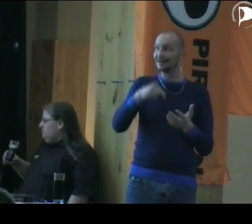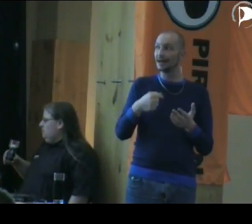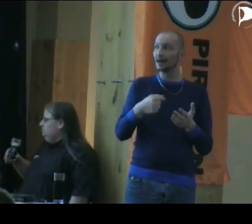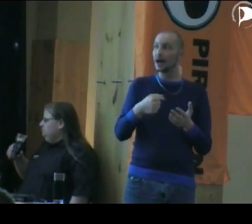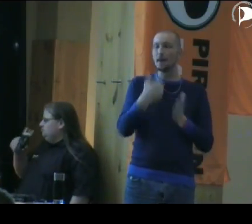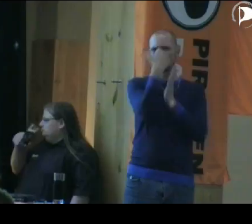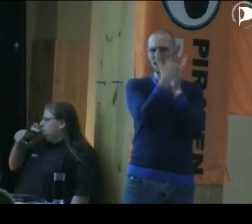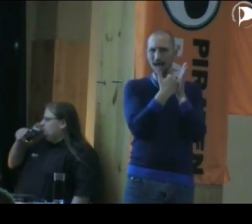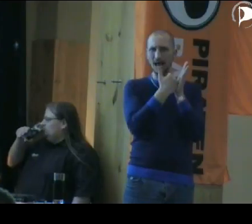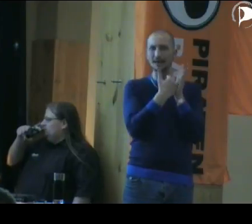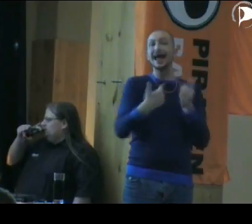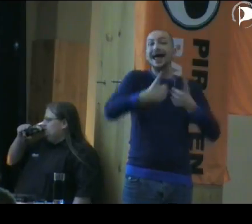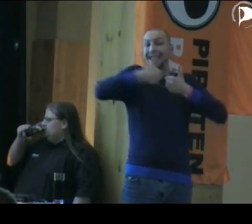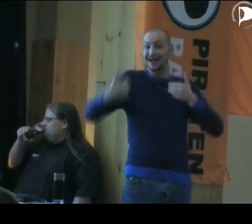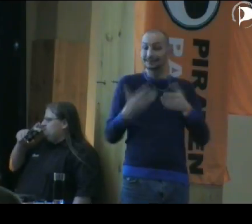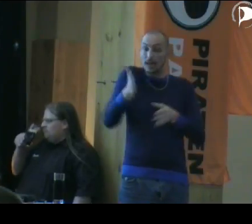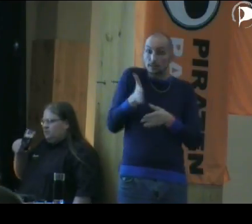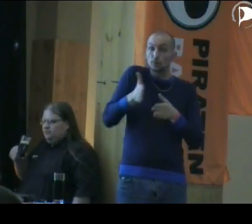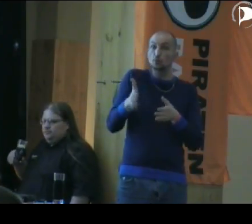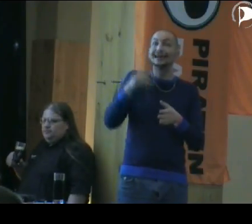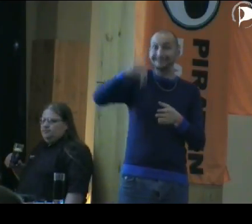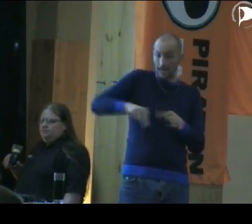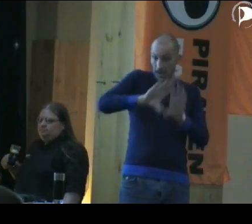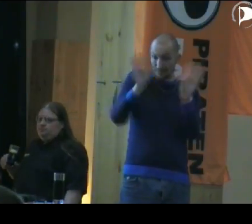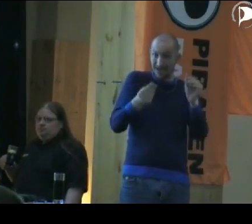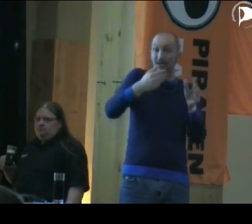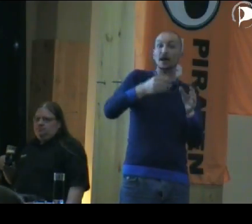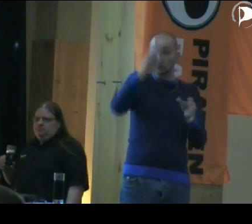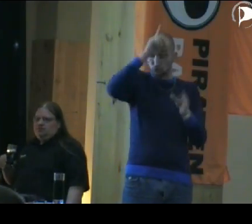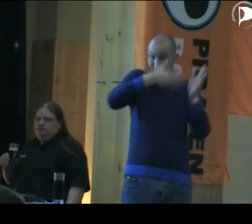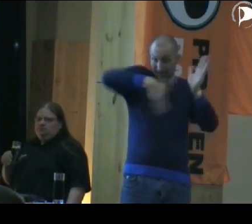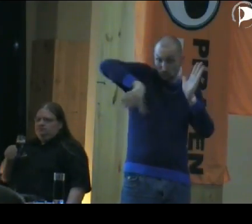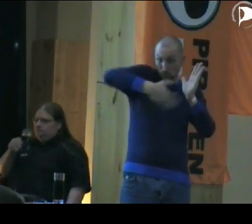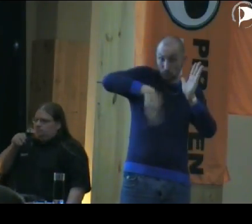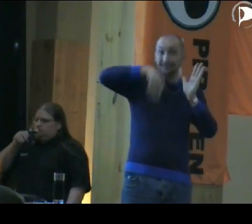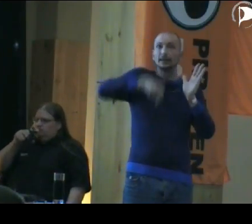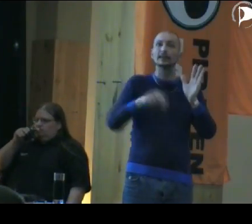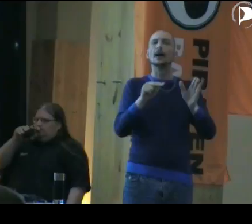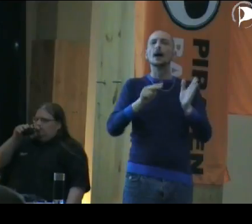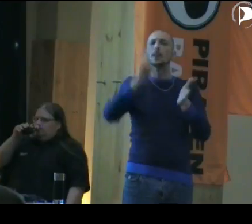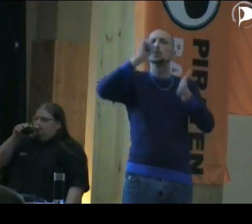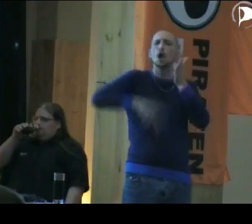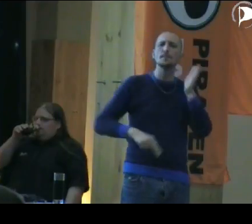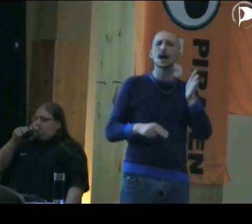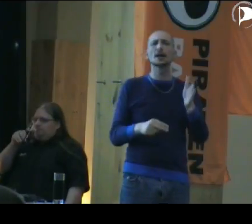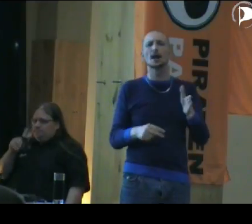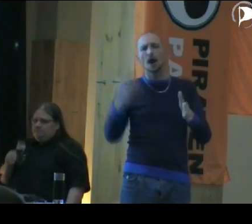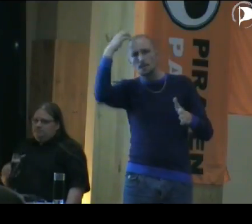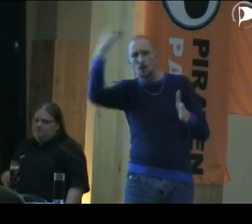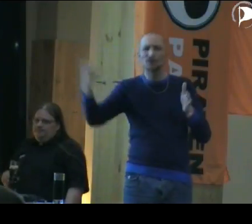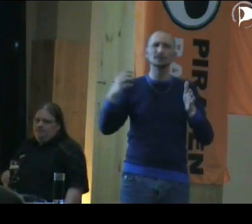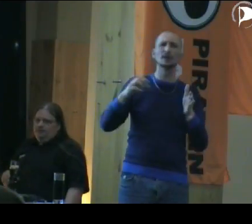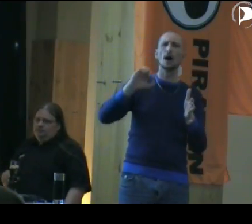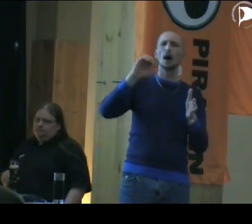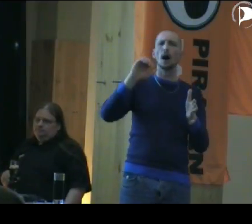chartern der da natürlich ganz sind deutschland sehr plump und nürnberg münchen ausgeholt und esslingen